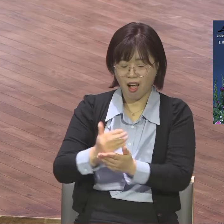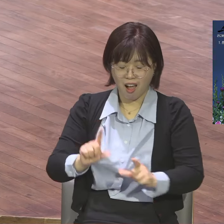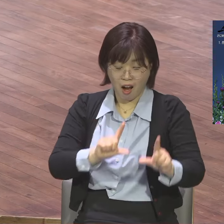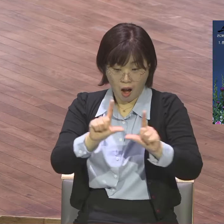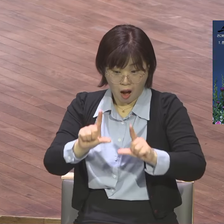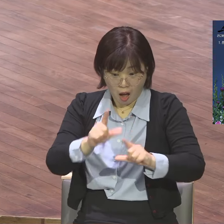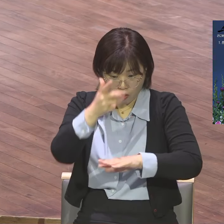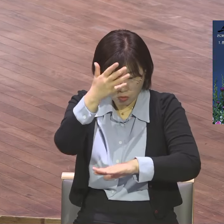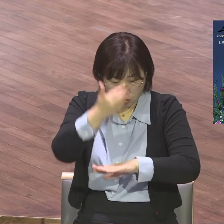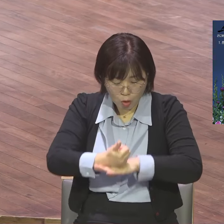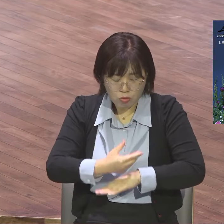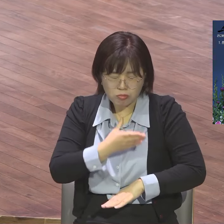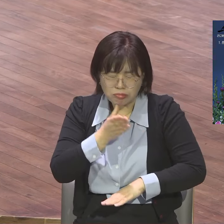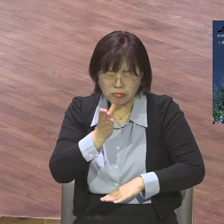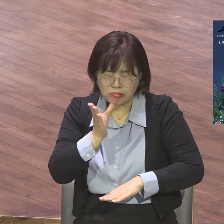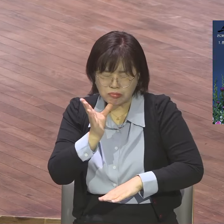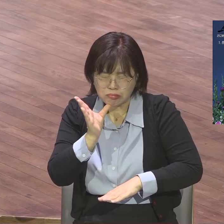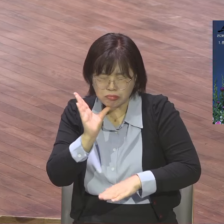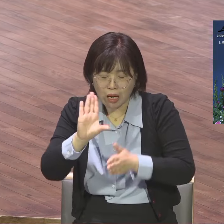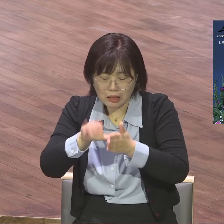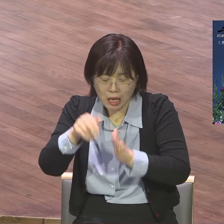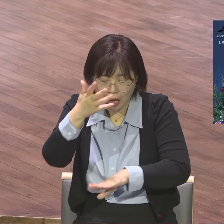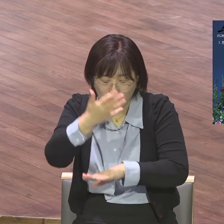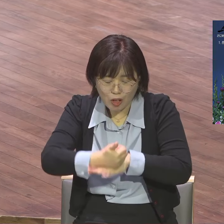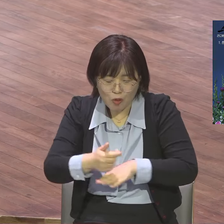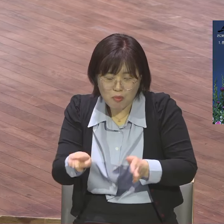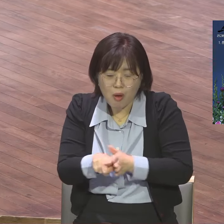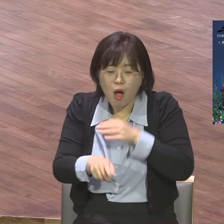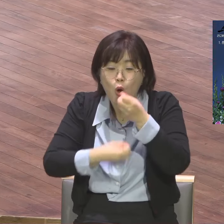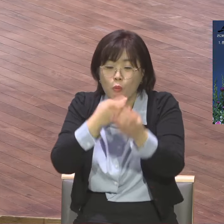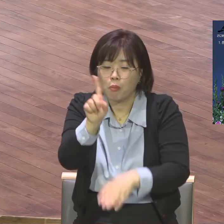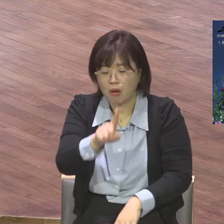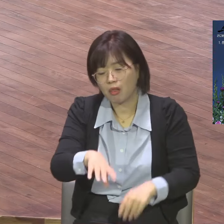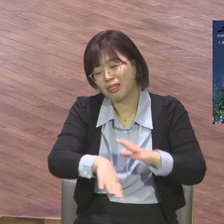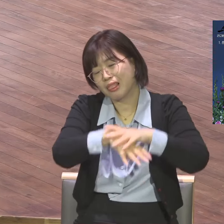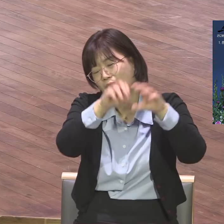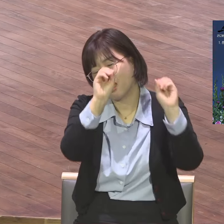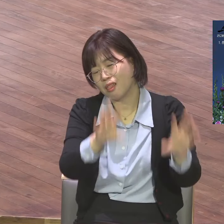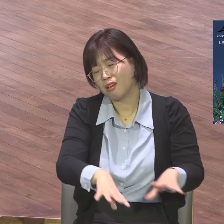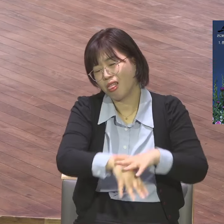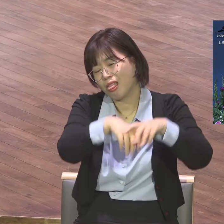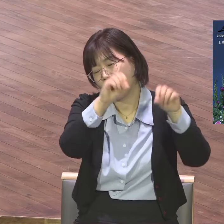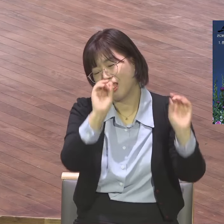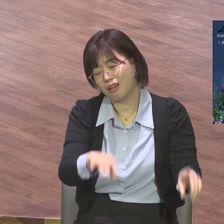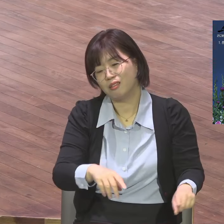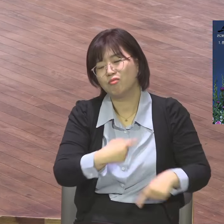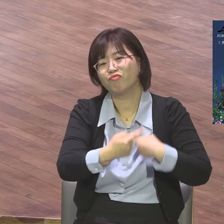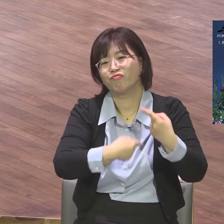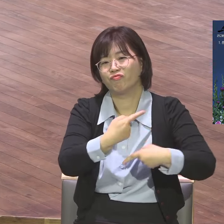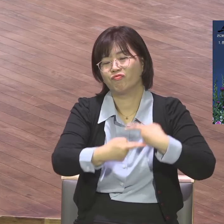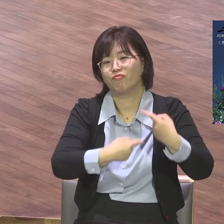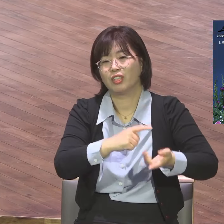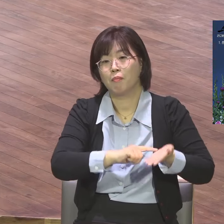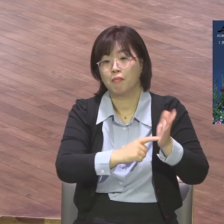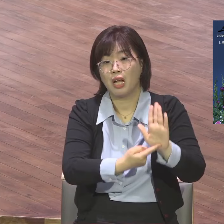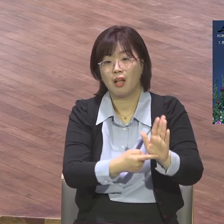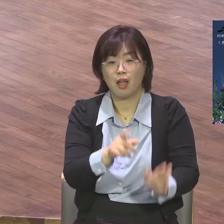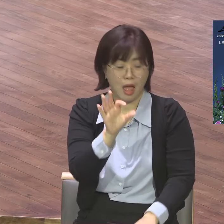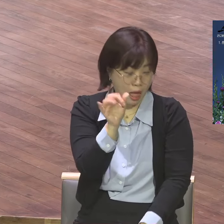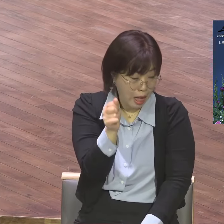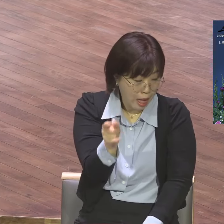내려버려요. 여기서 헛되다라는 이 말은 히브리 말로 헤벨이랍니다. 헤벨이란 말은 공허,